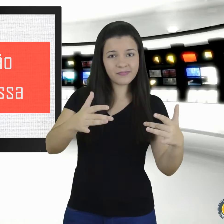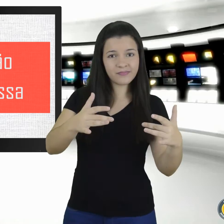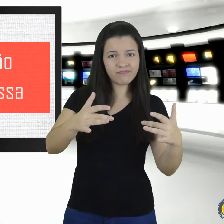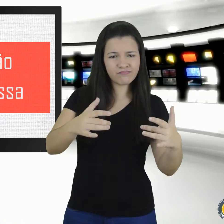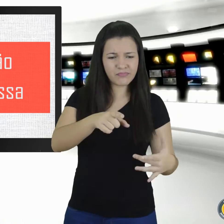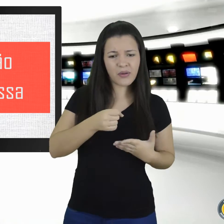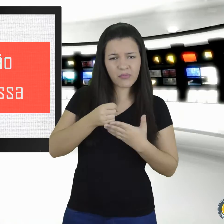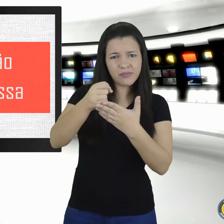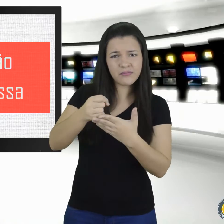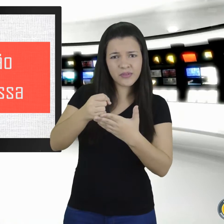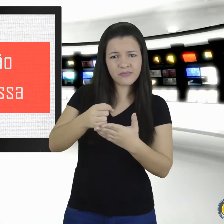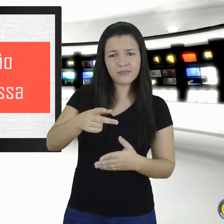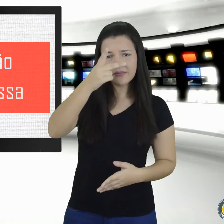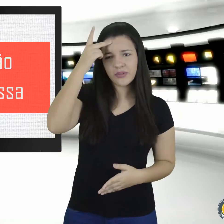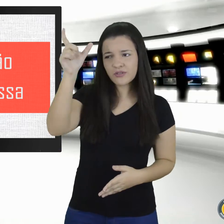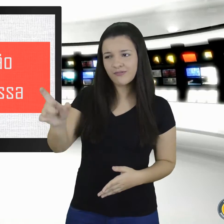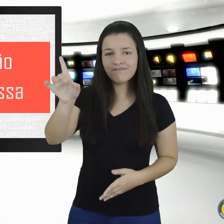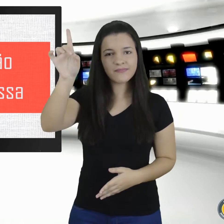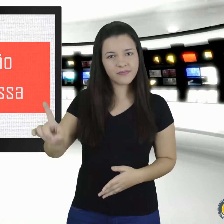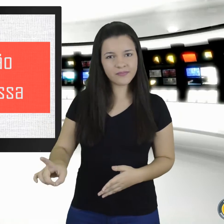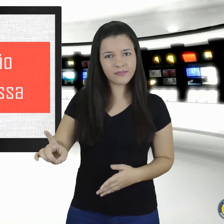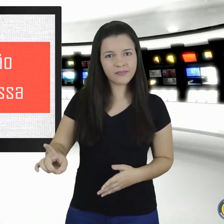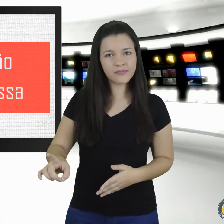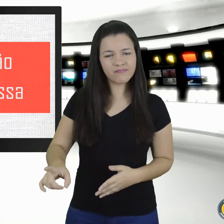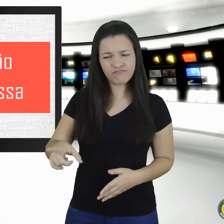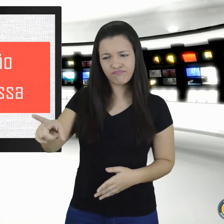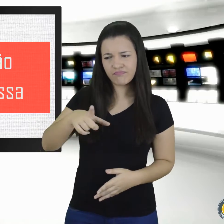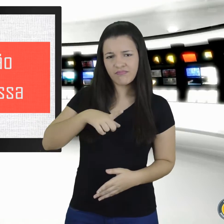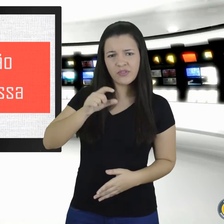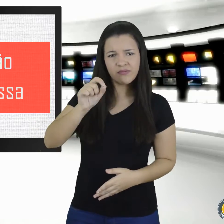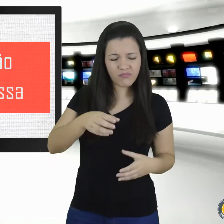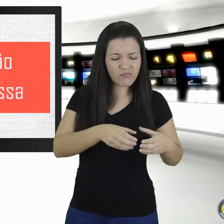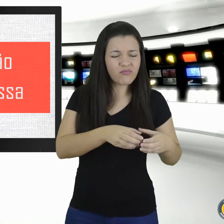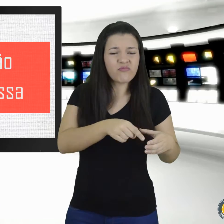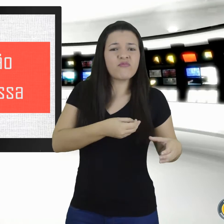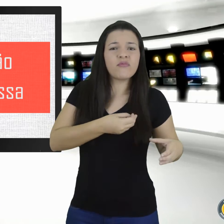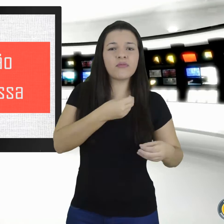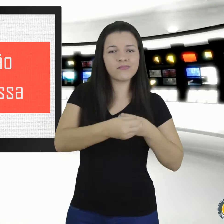entidades filantrópicas de apoio às pessoas com deficiência, que